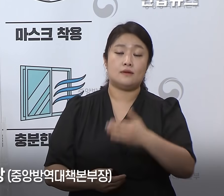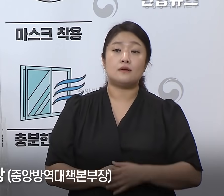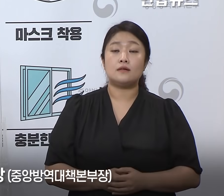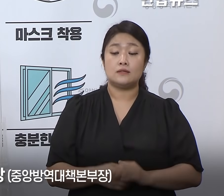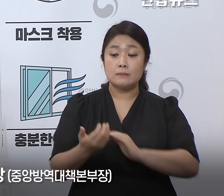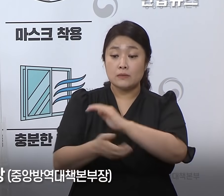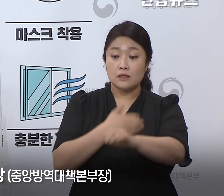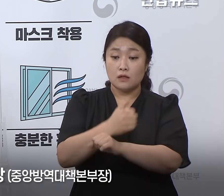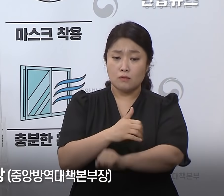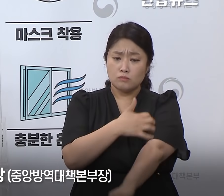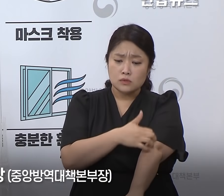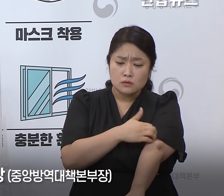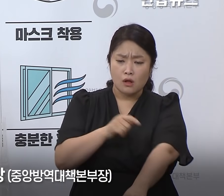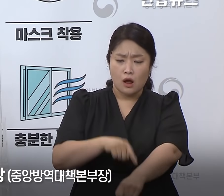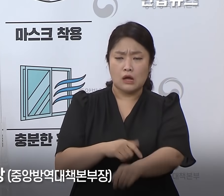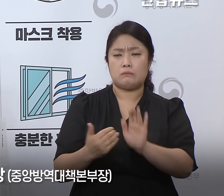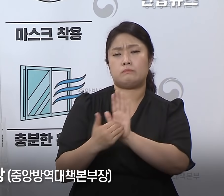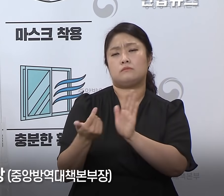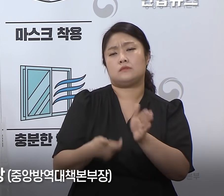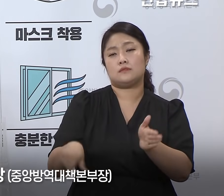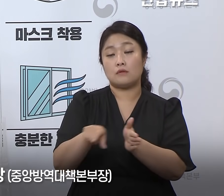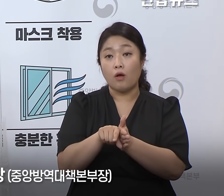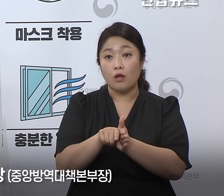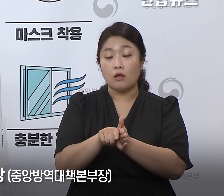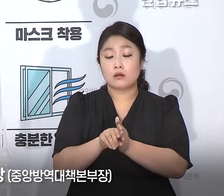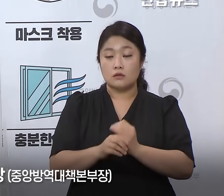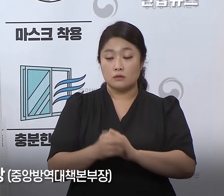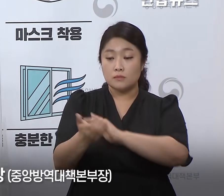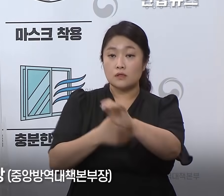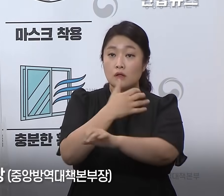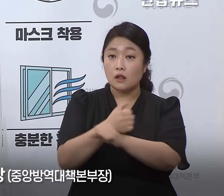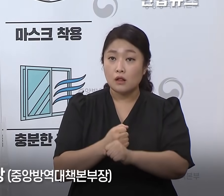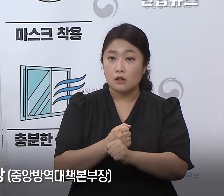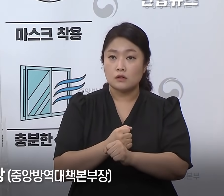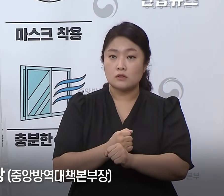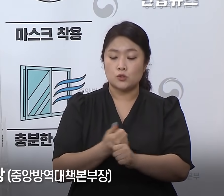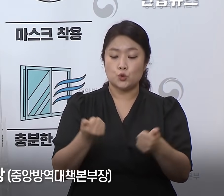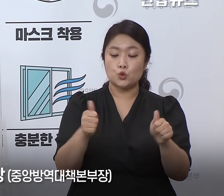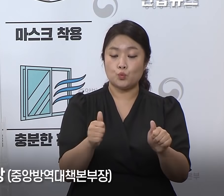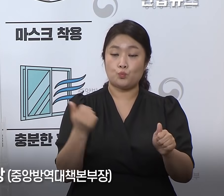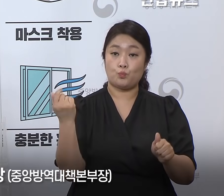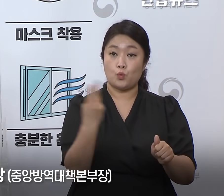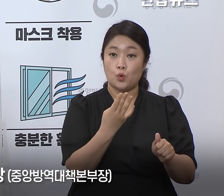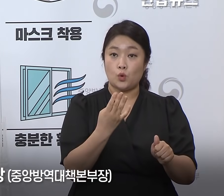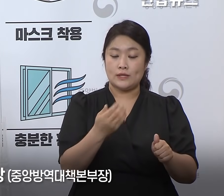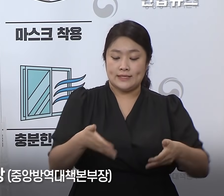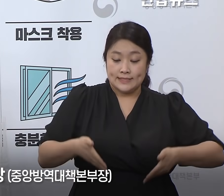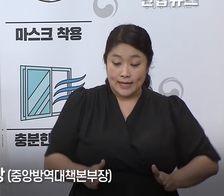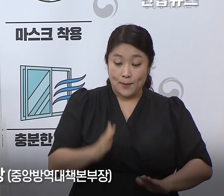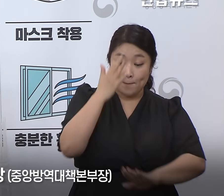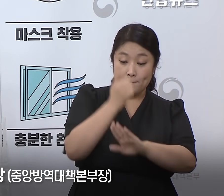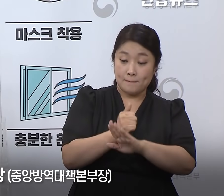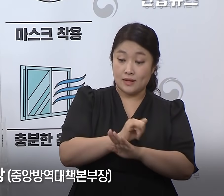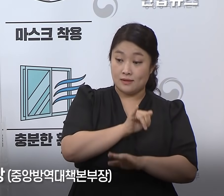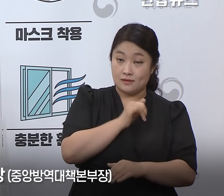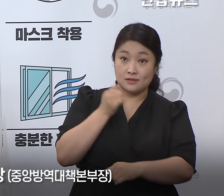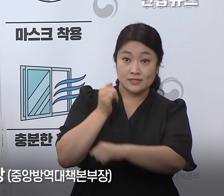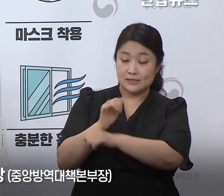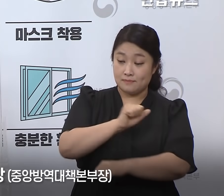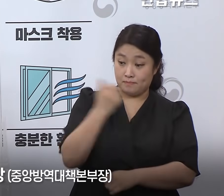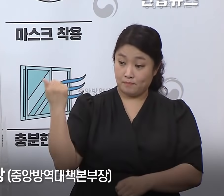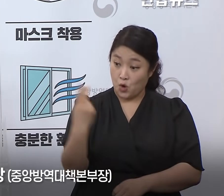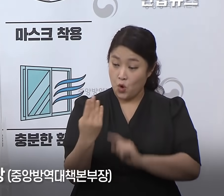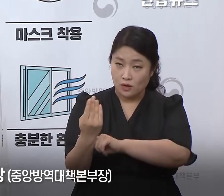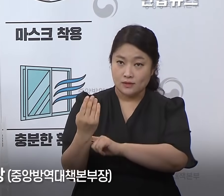사전예약 불편을 방지하기 위하여 사전 예약은 주민등록번호 색녀 누드 짜 대드 기준으로